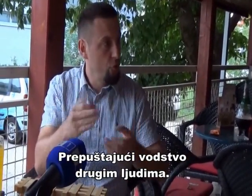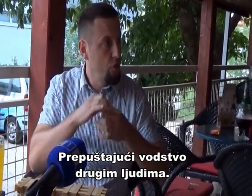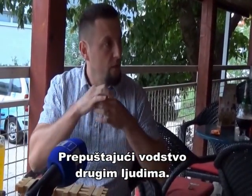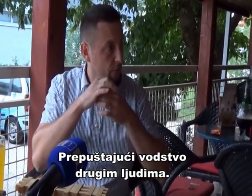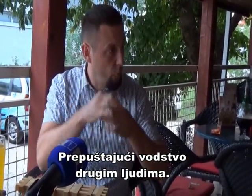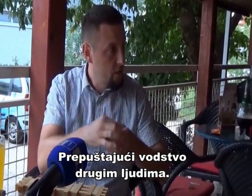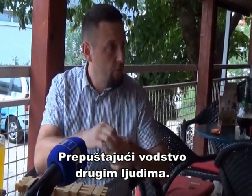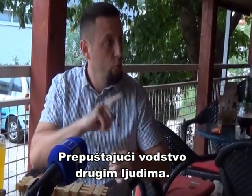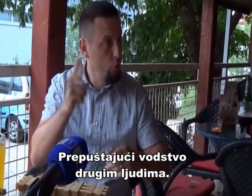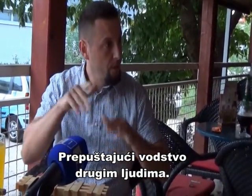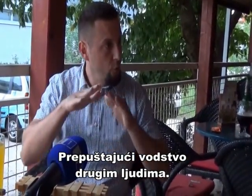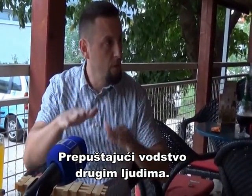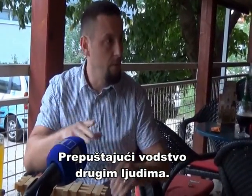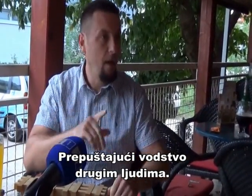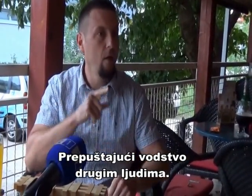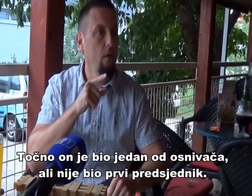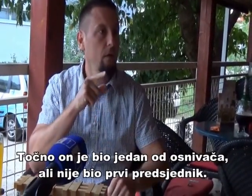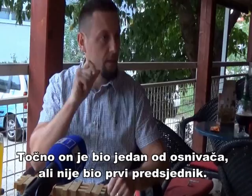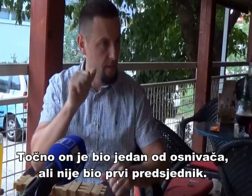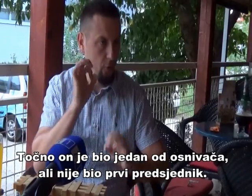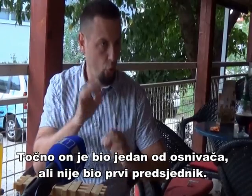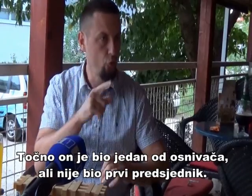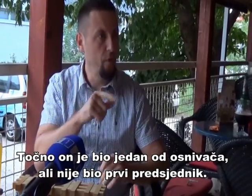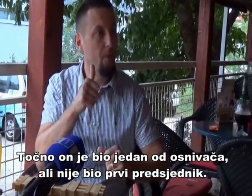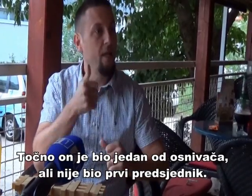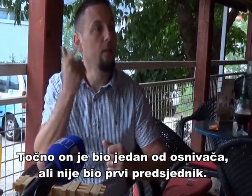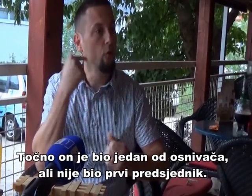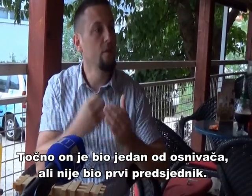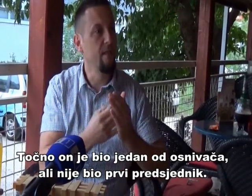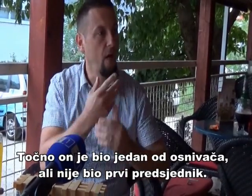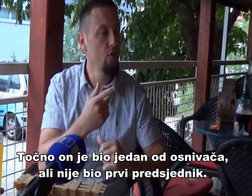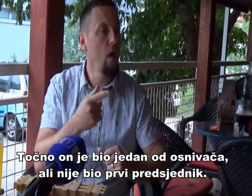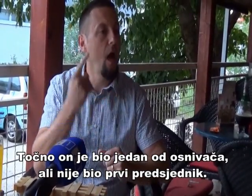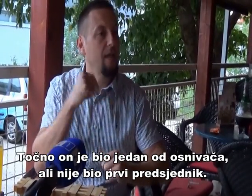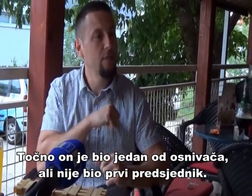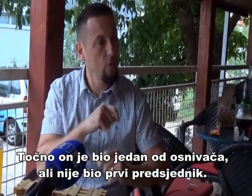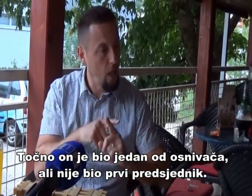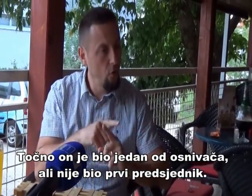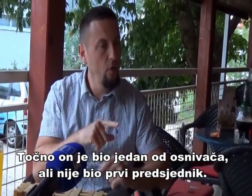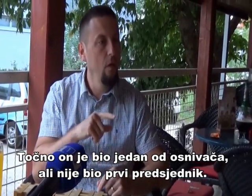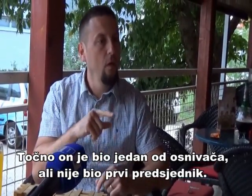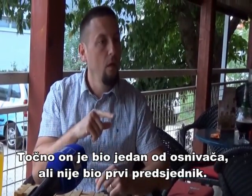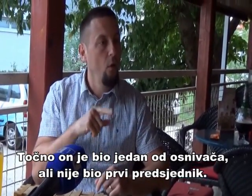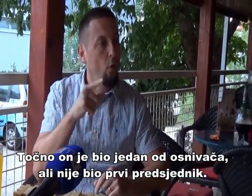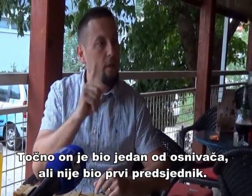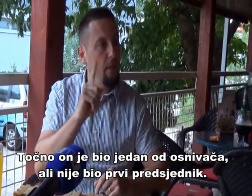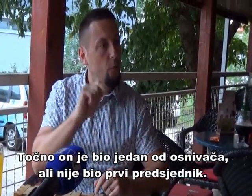Prepuštajući vodstvo drugim ljudima, je točno, on je bio jedan od osnivača, ali isto tako, on nije bio